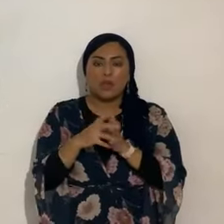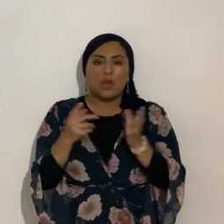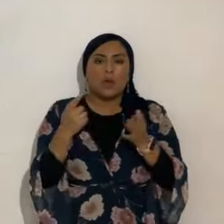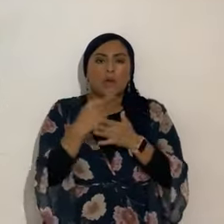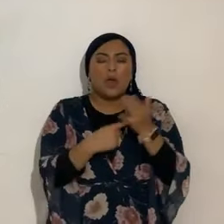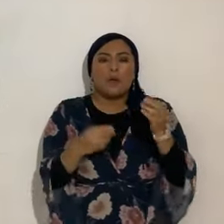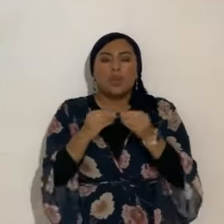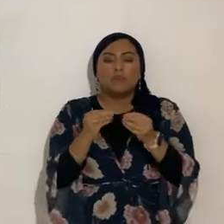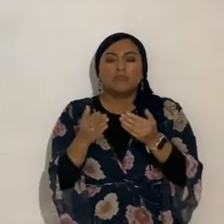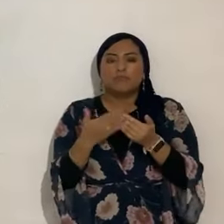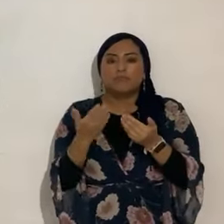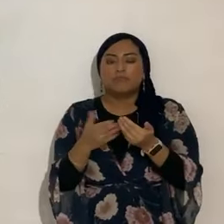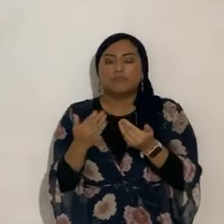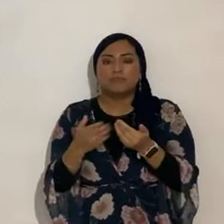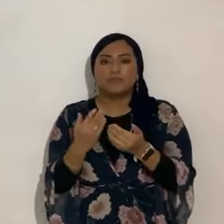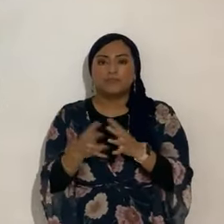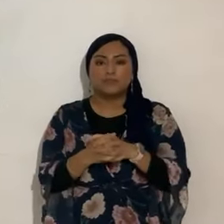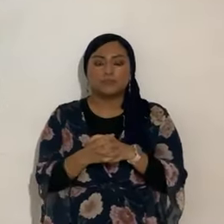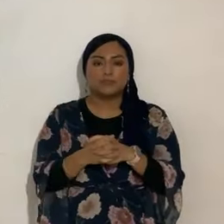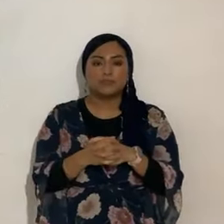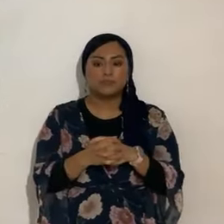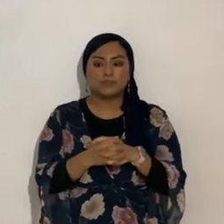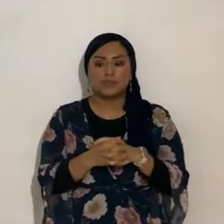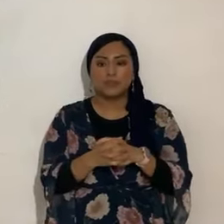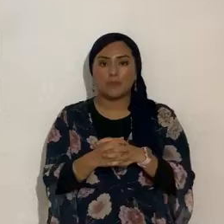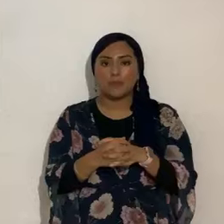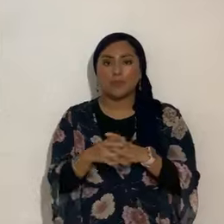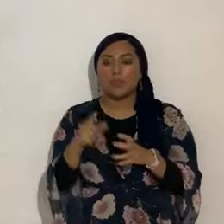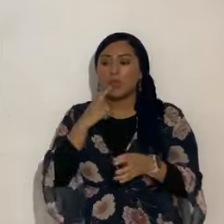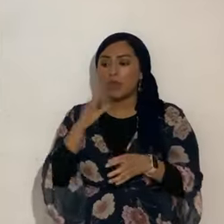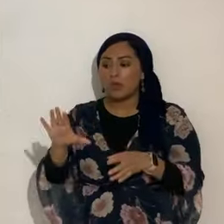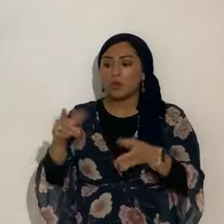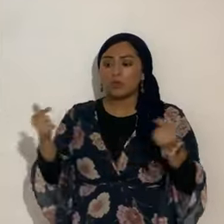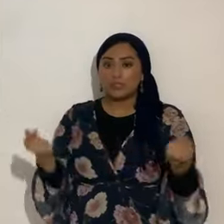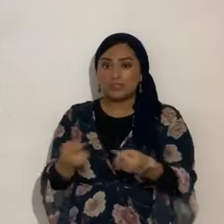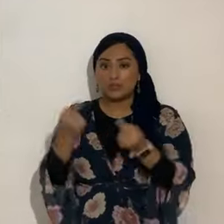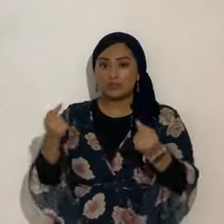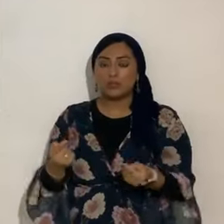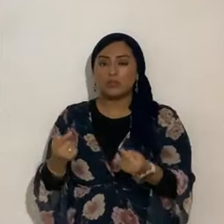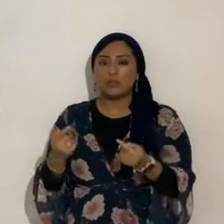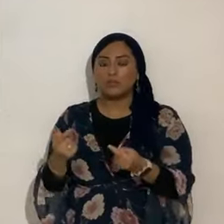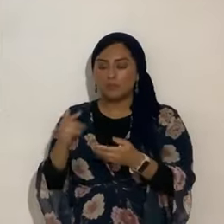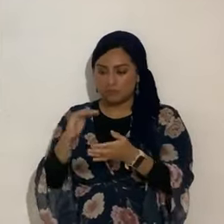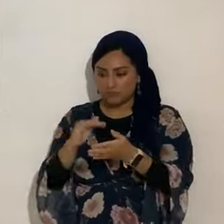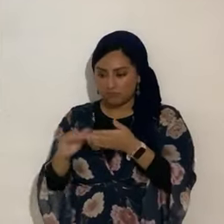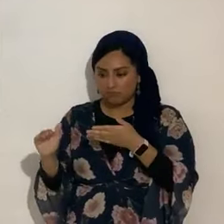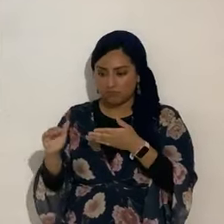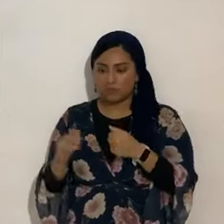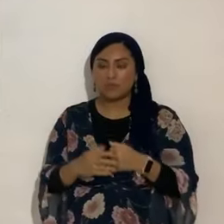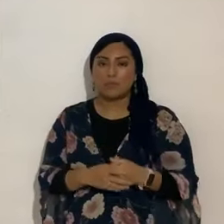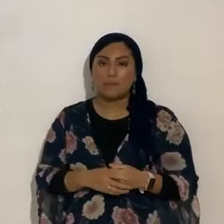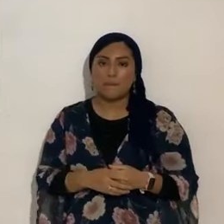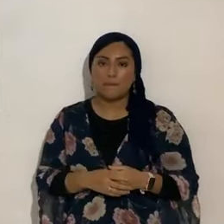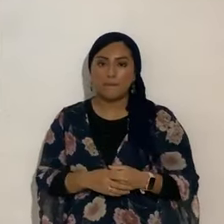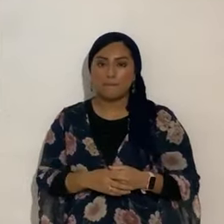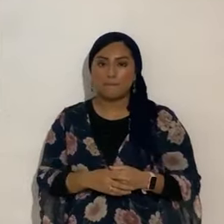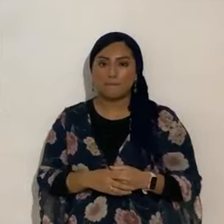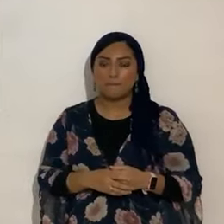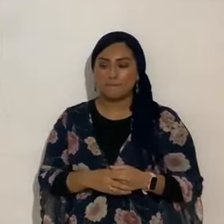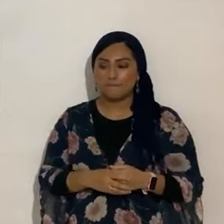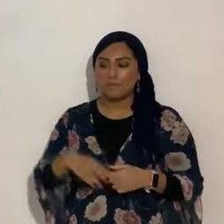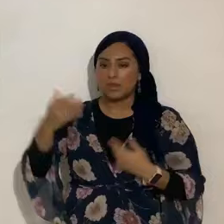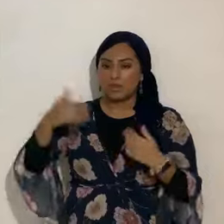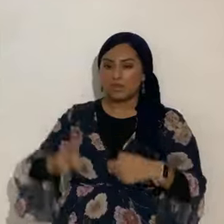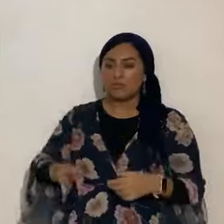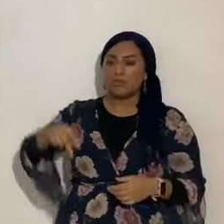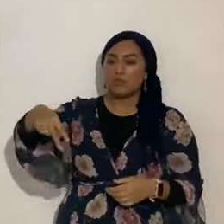fácil decir al paralítico? Toma tu lecho, anda, o tus pecados son perdonados, o tus pecados son perdonados y toma tu lecho